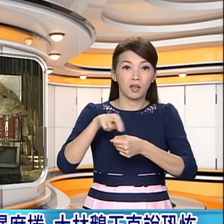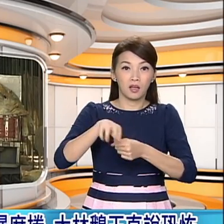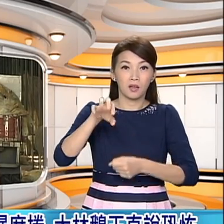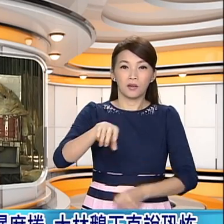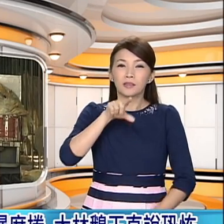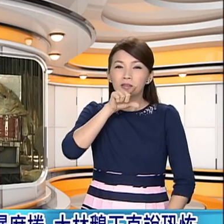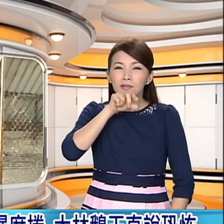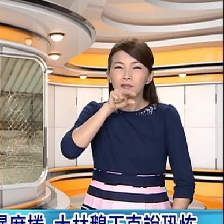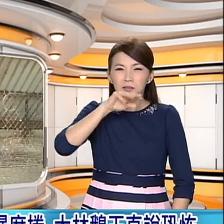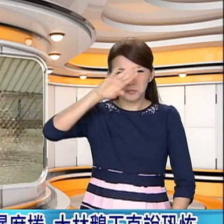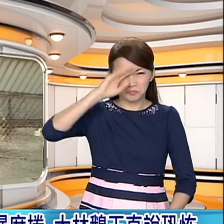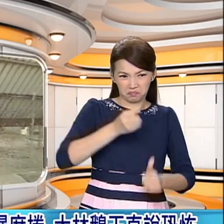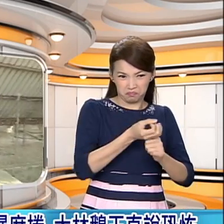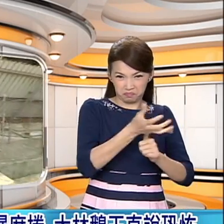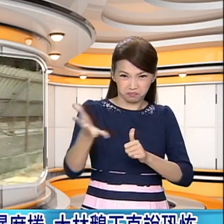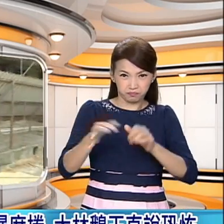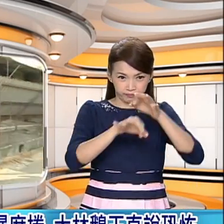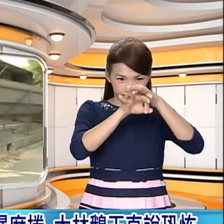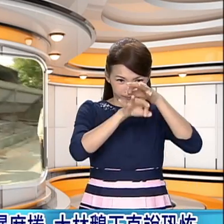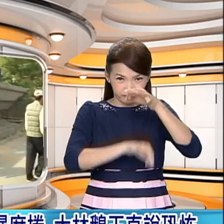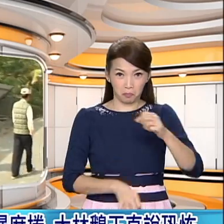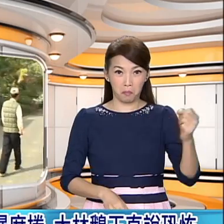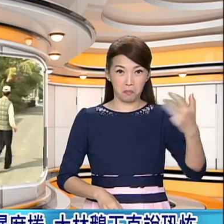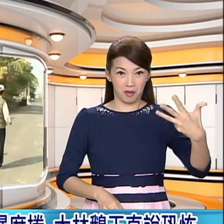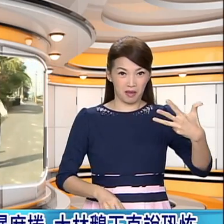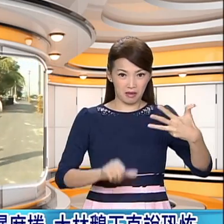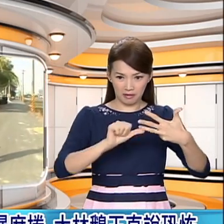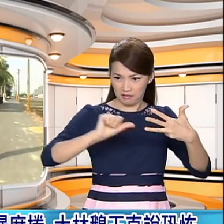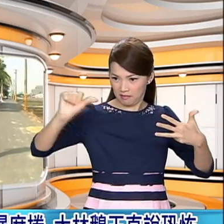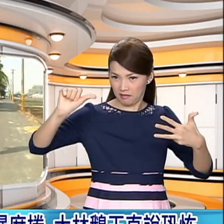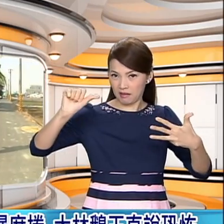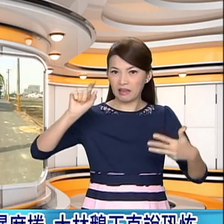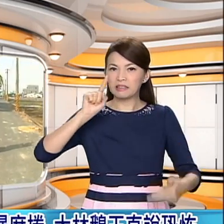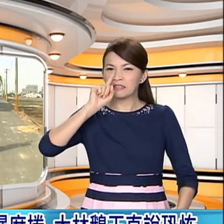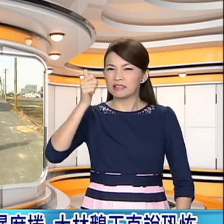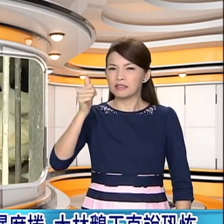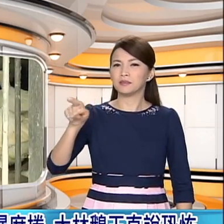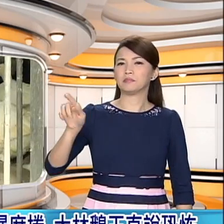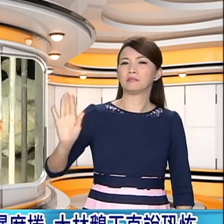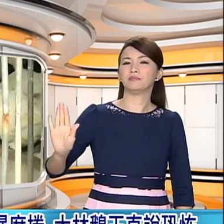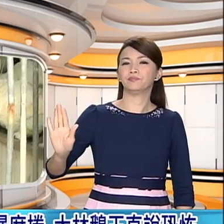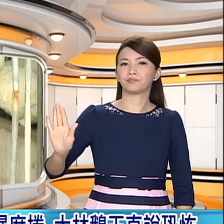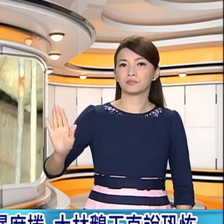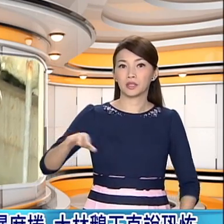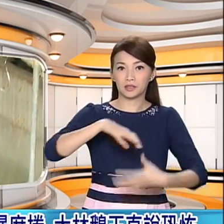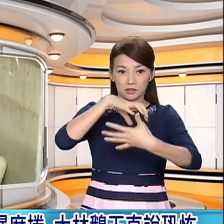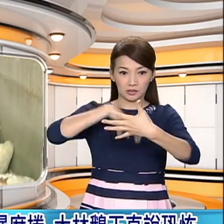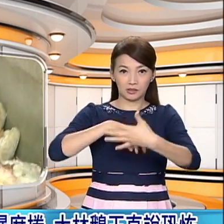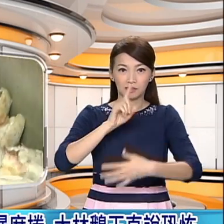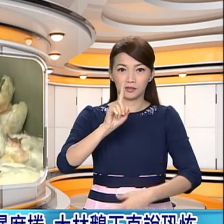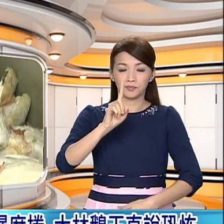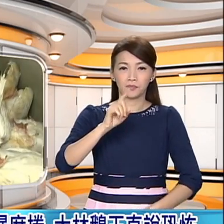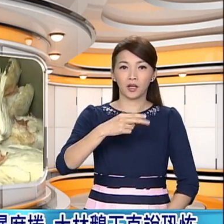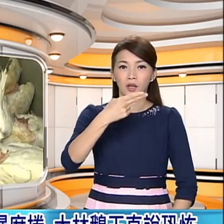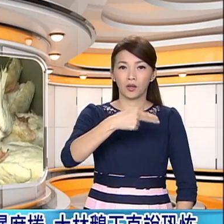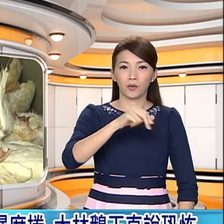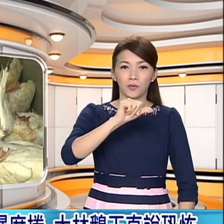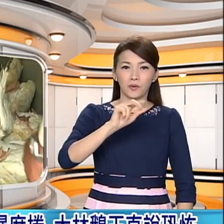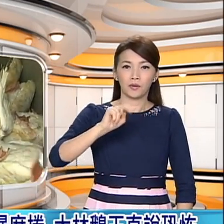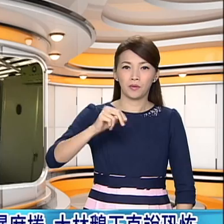业者所有，而其中1家更受到国内首见的 H5N8 病毒。而对于业